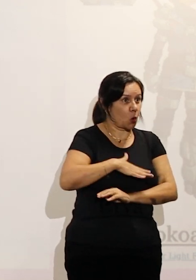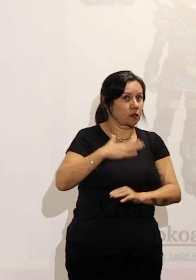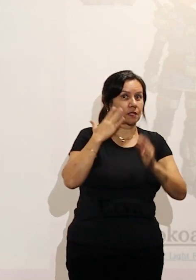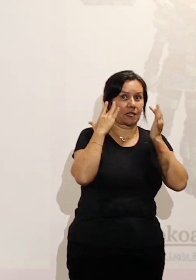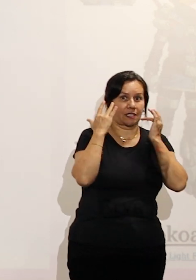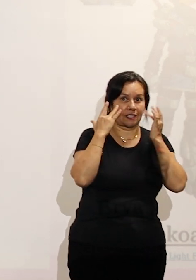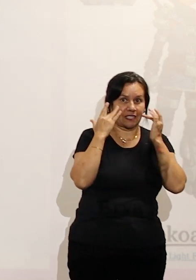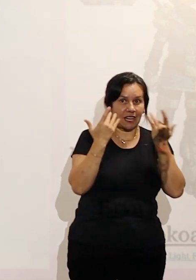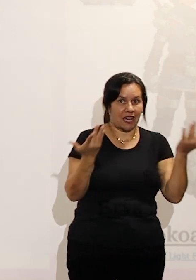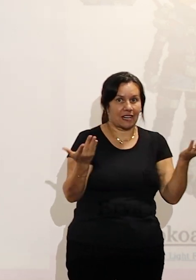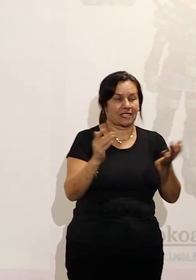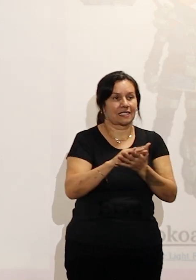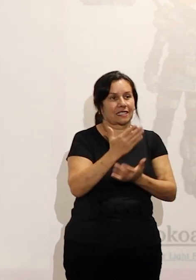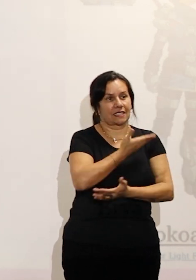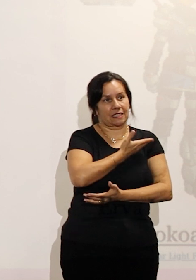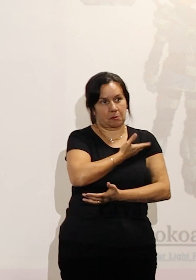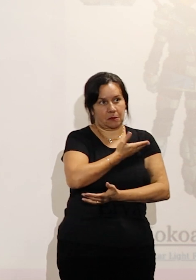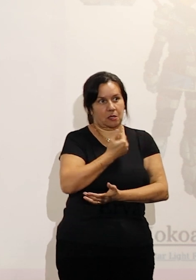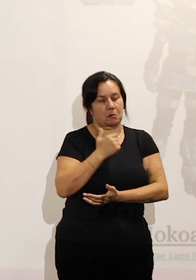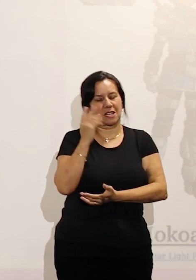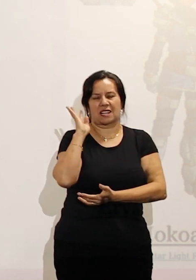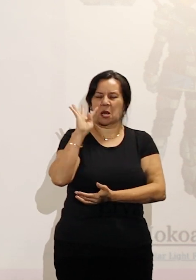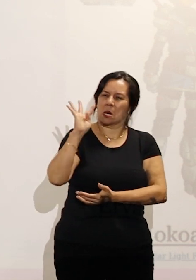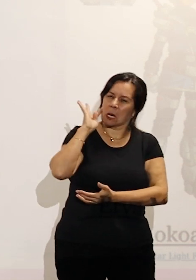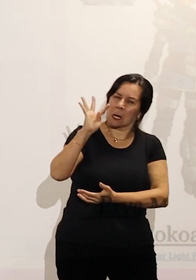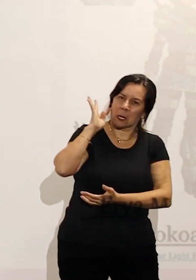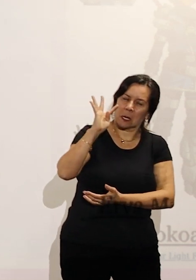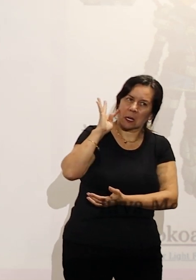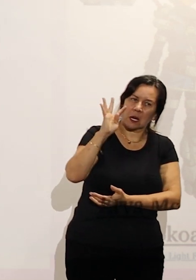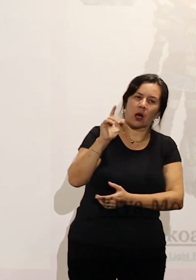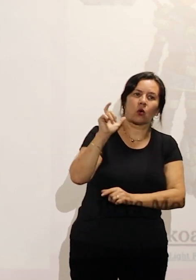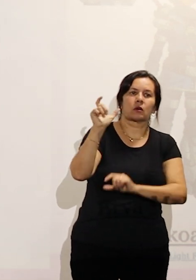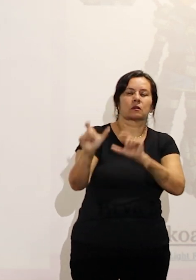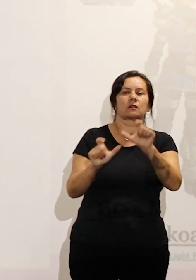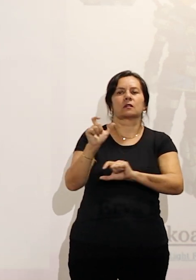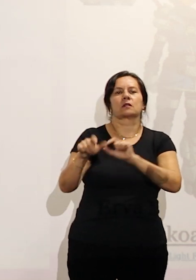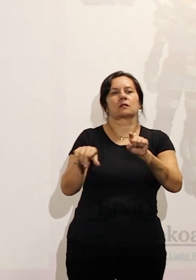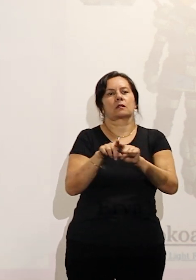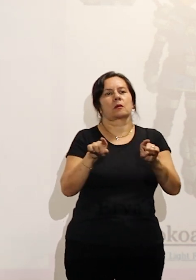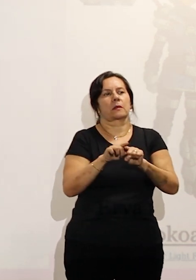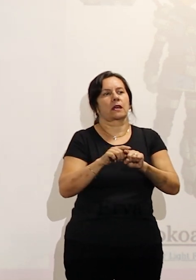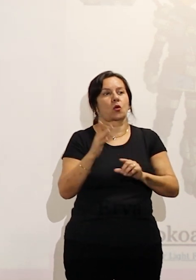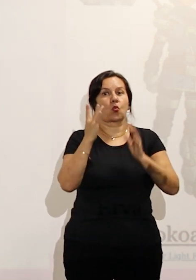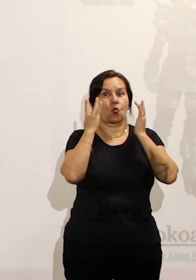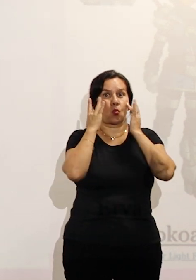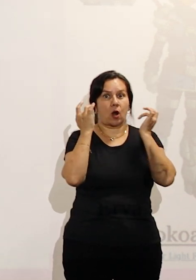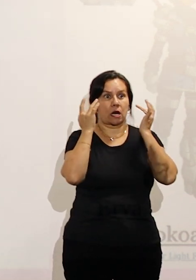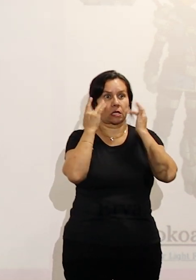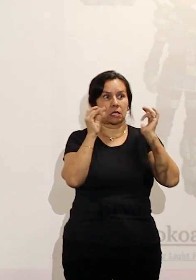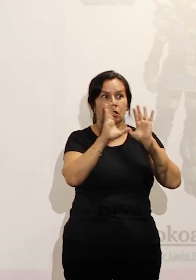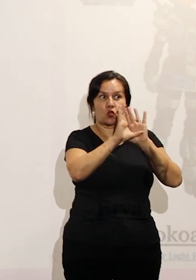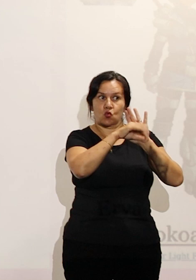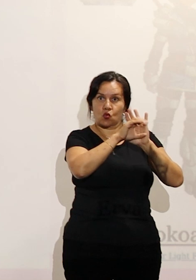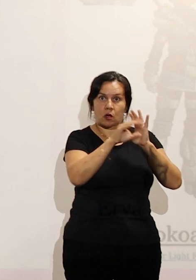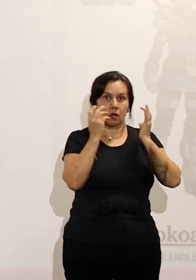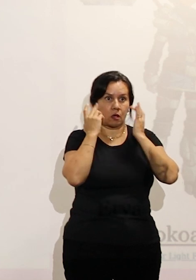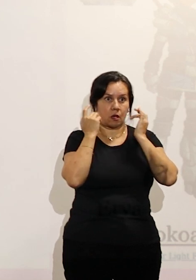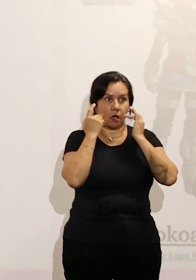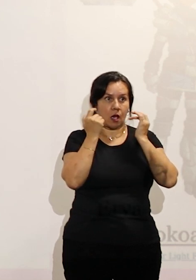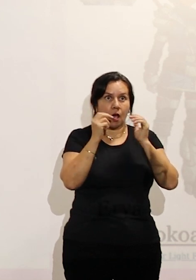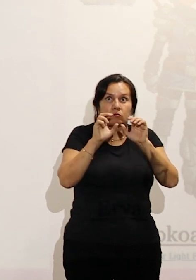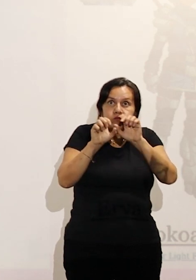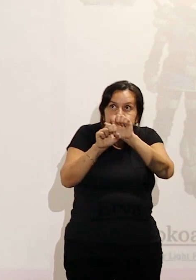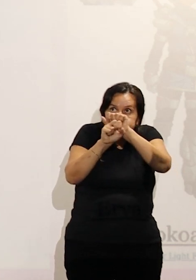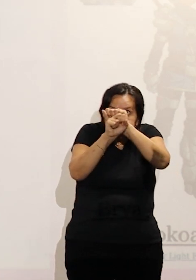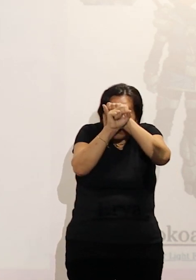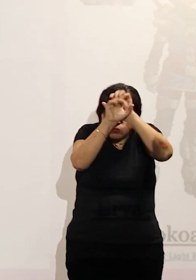arte, esse anime, porque ele é muito legal. A protagonista é uma artista de concept art, então ela imagina as coisas